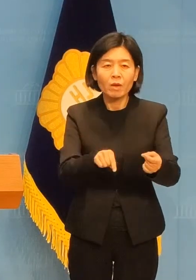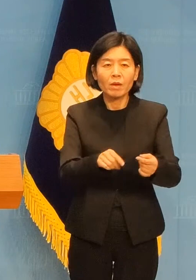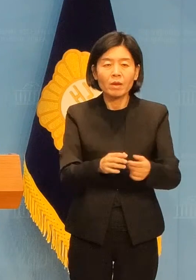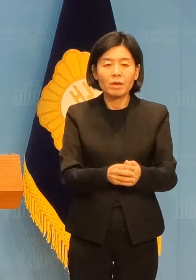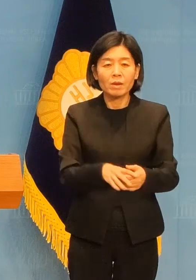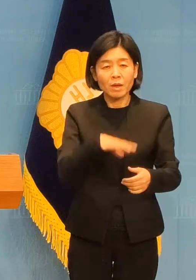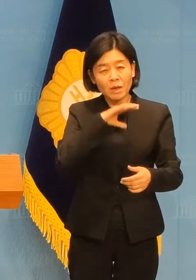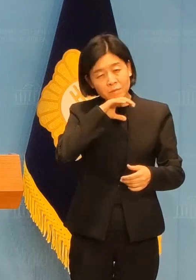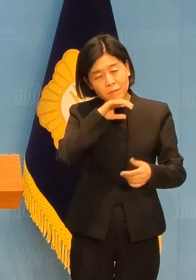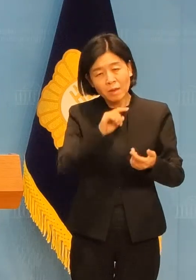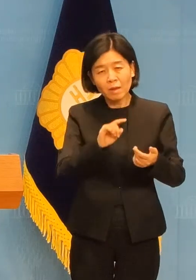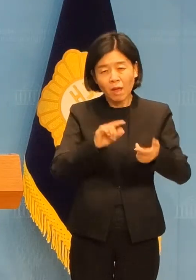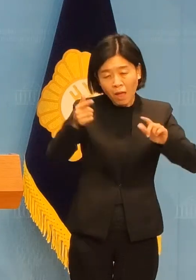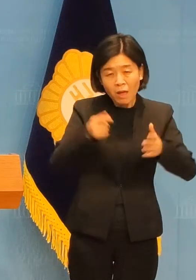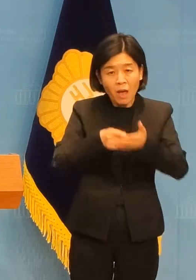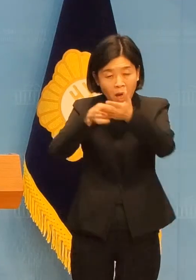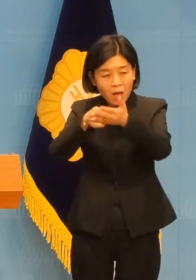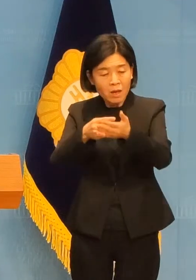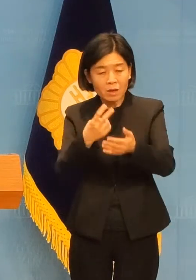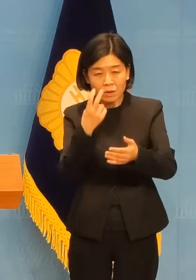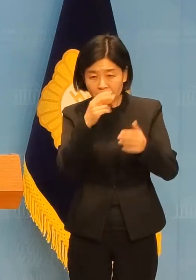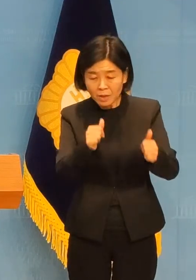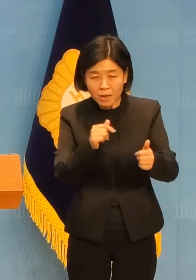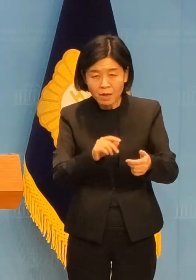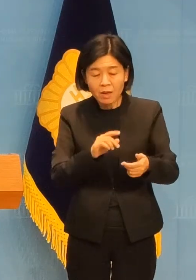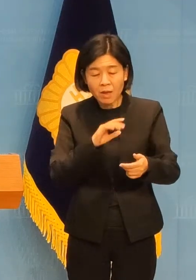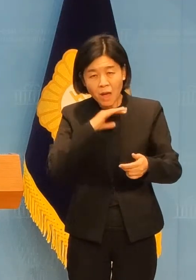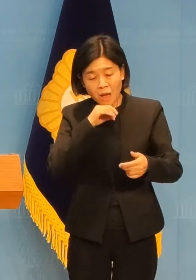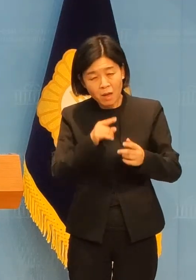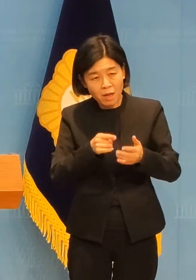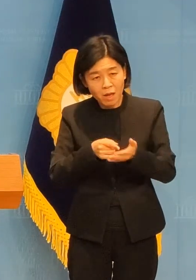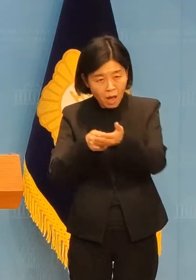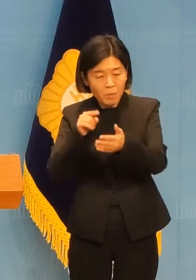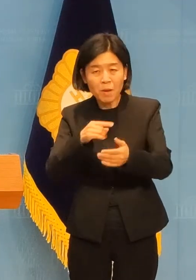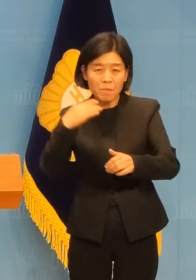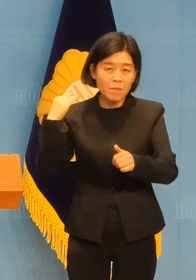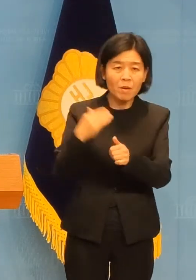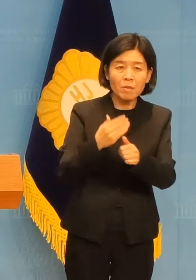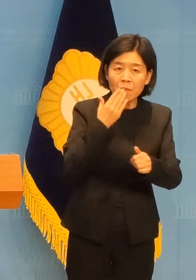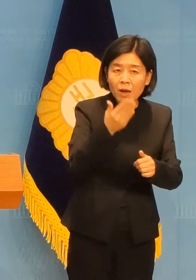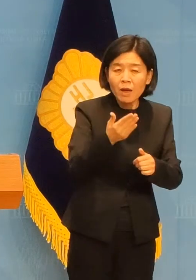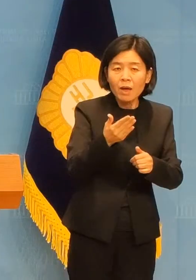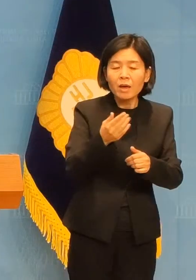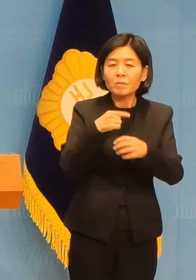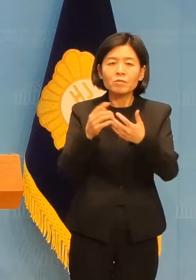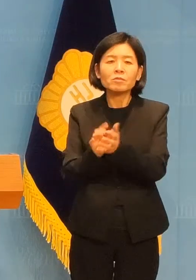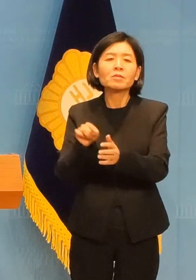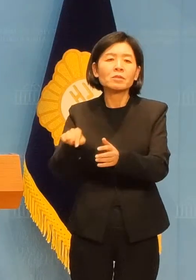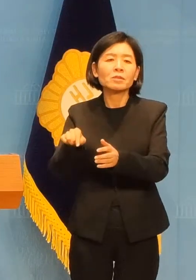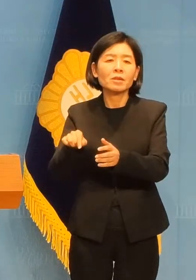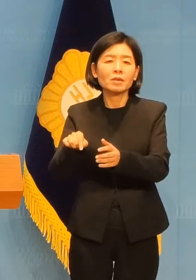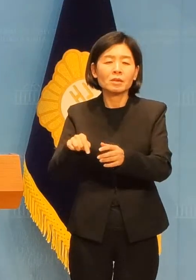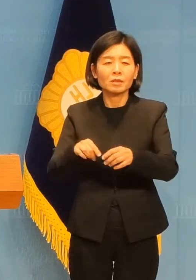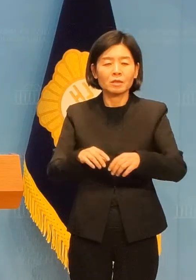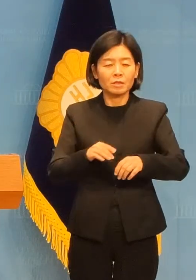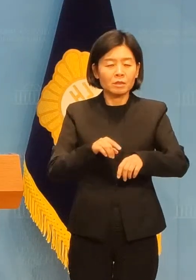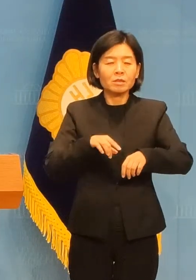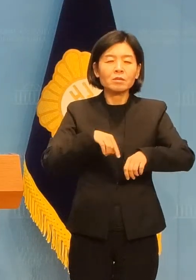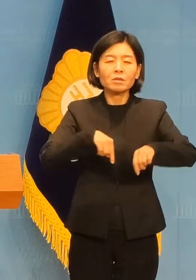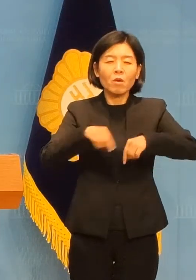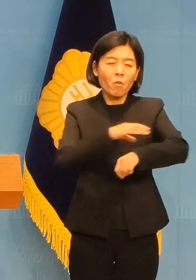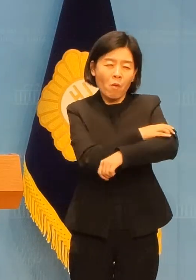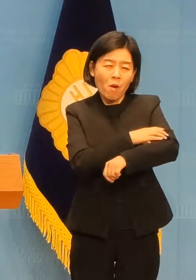항명검사도 바로 파면하겠다는 민주당 지도부의 발언은 정권 비판 수사를 차단하겠다는